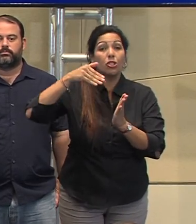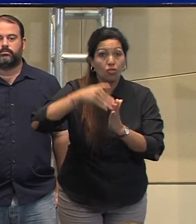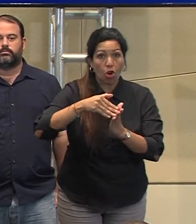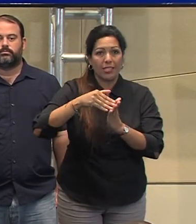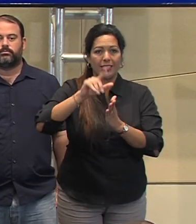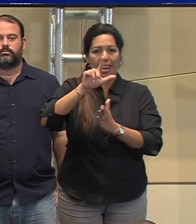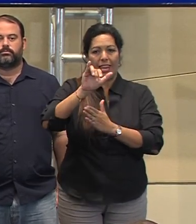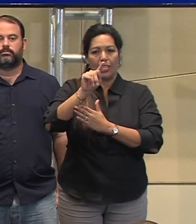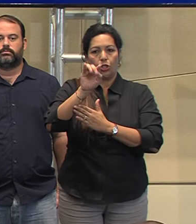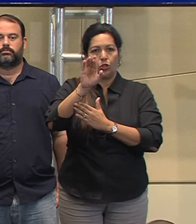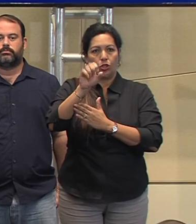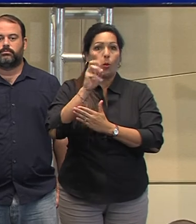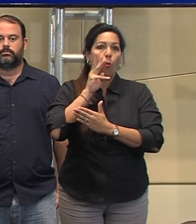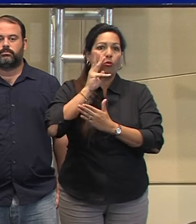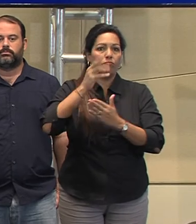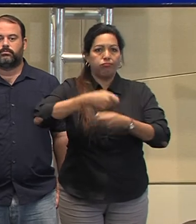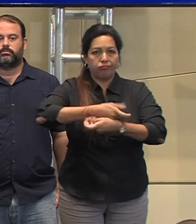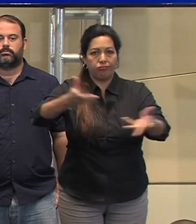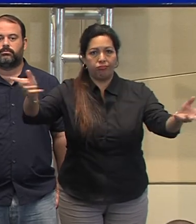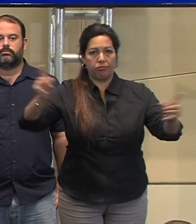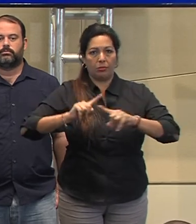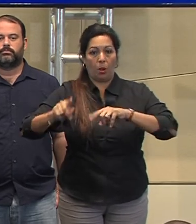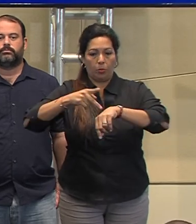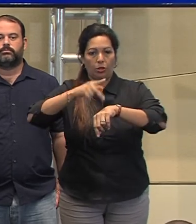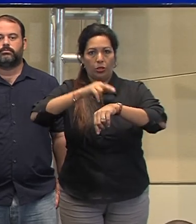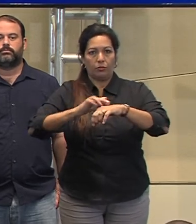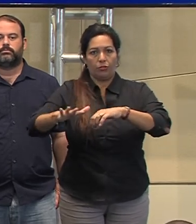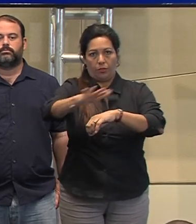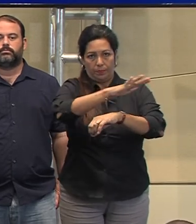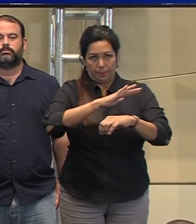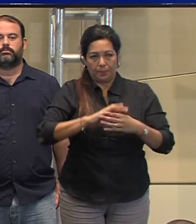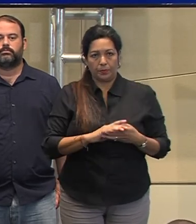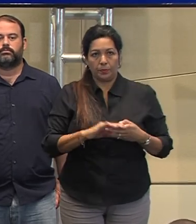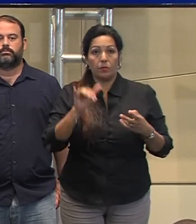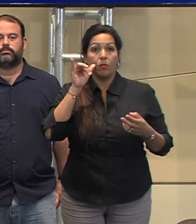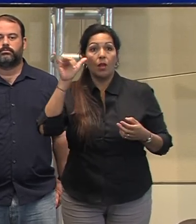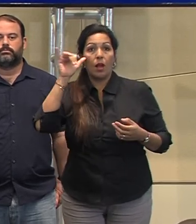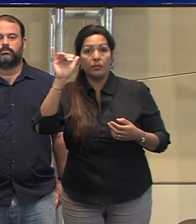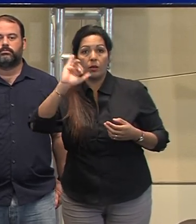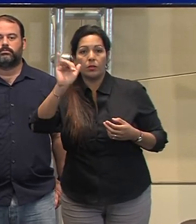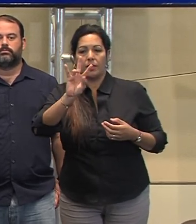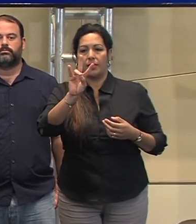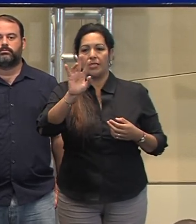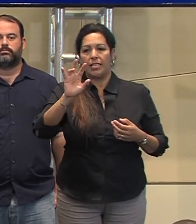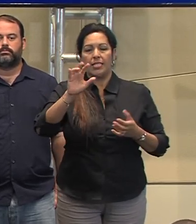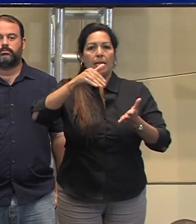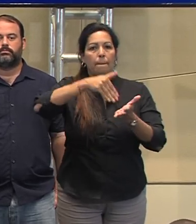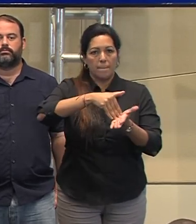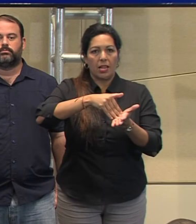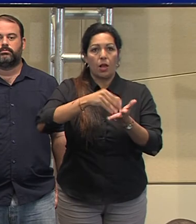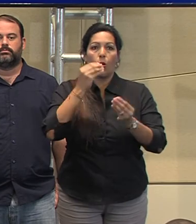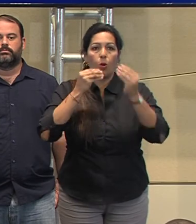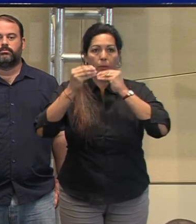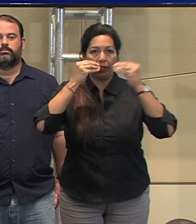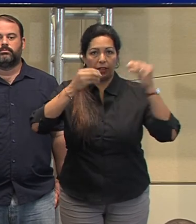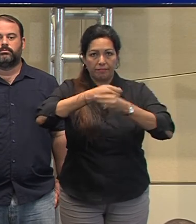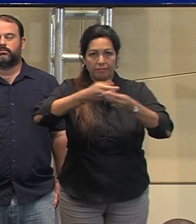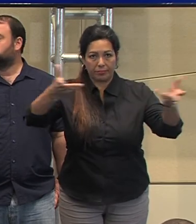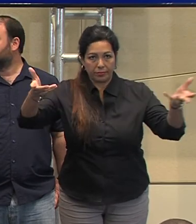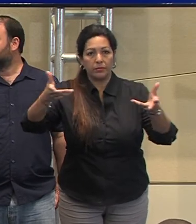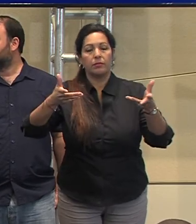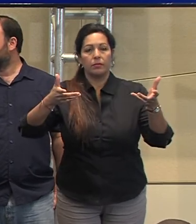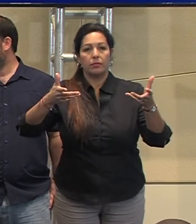litros de agua a través de todos los municipios ayer también se distribuyeron 700 mil comidas a través de